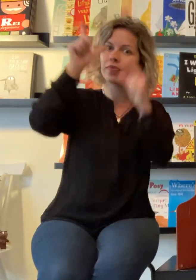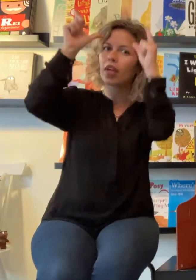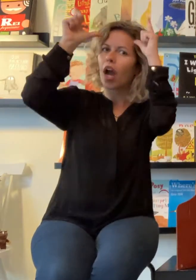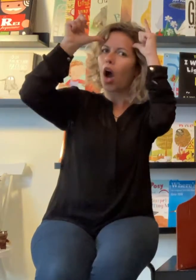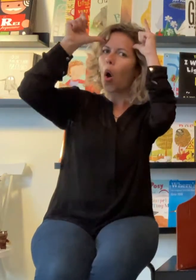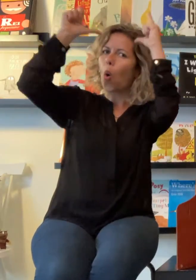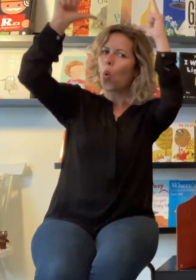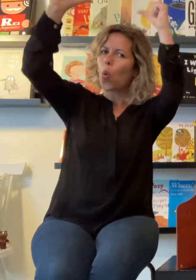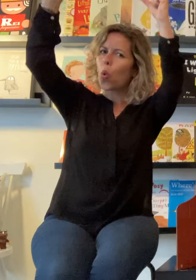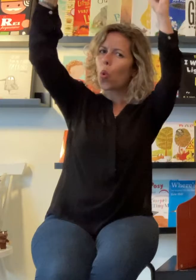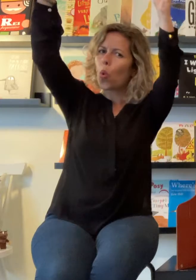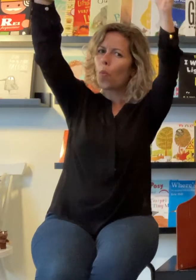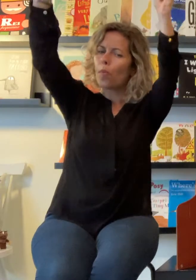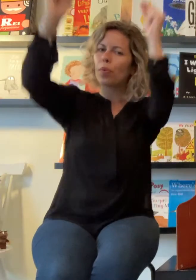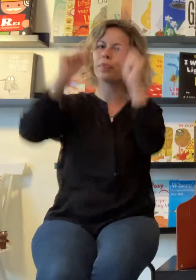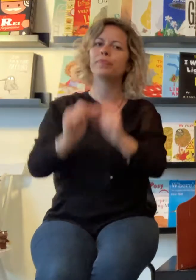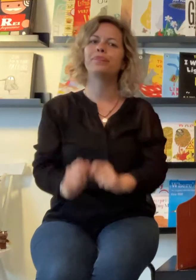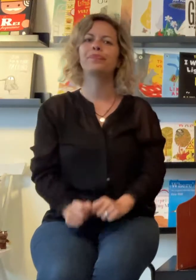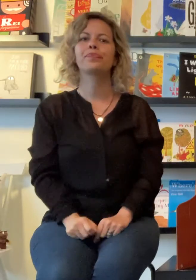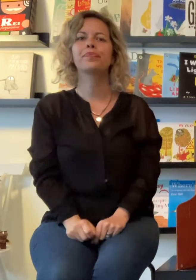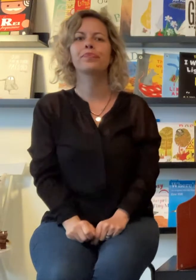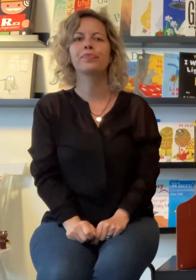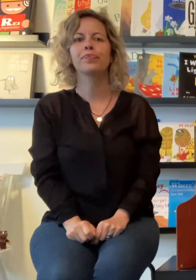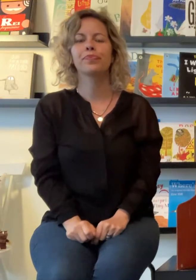Este é o lobo.